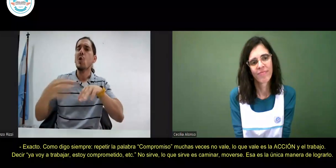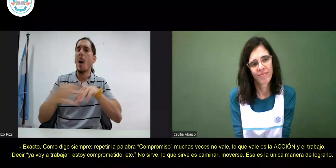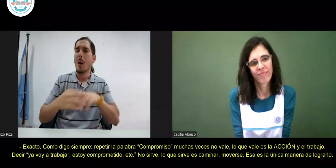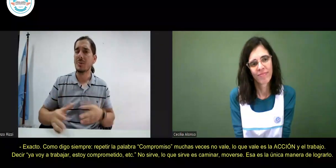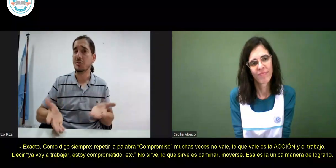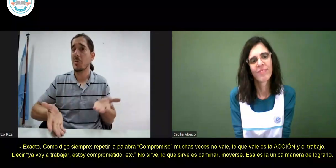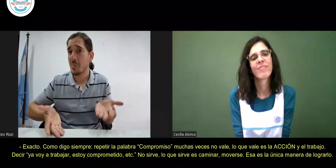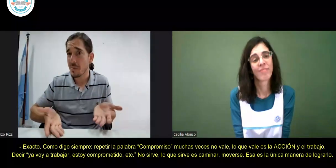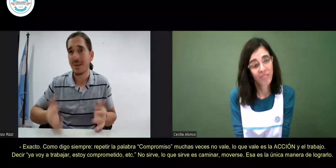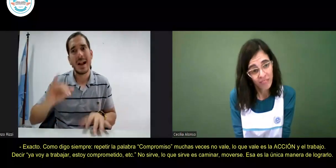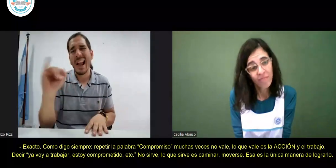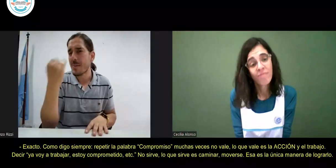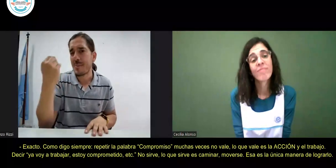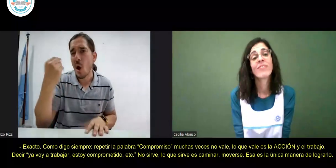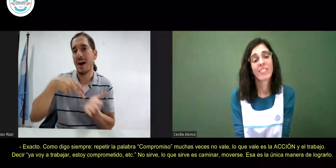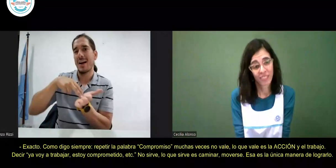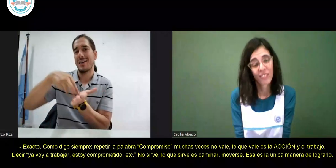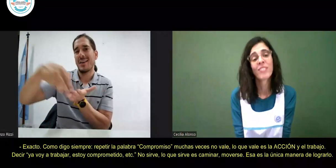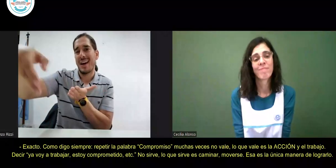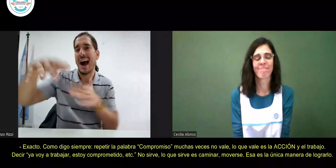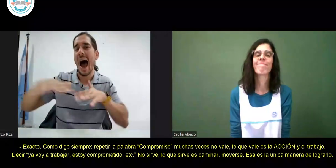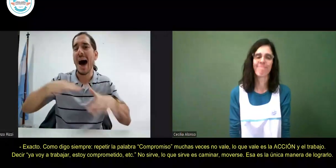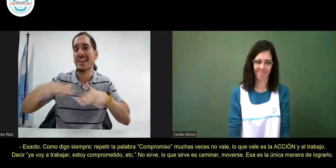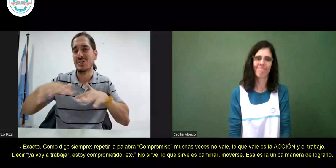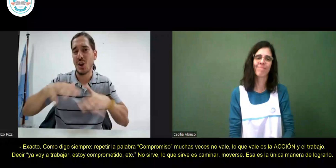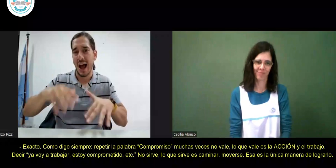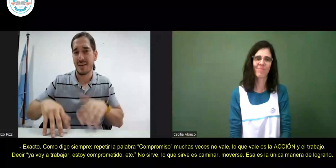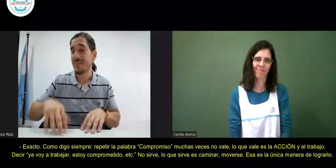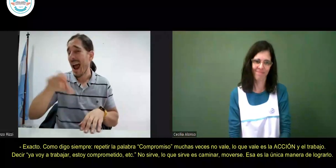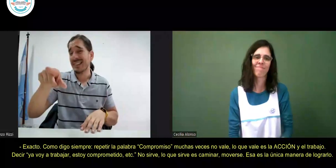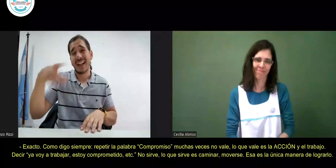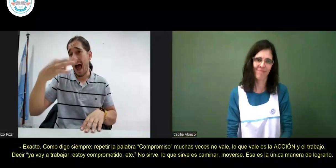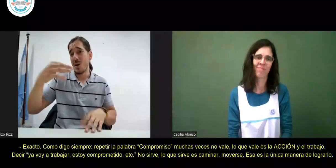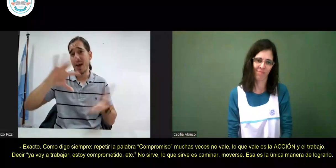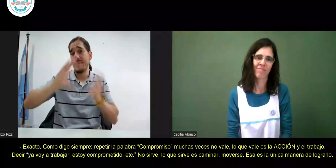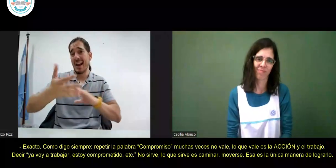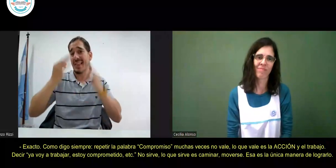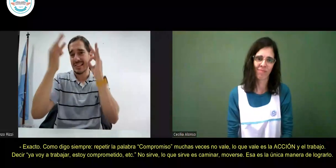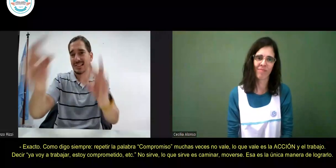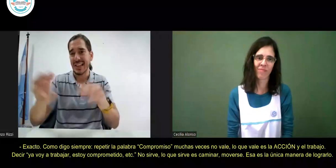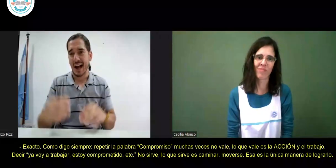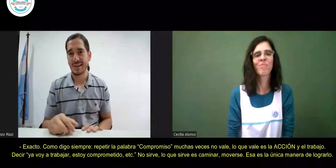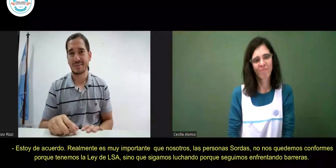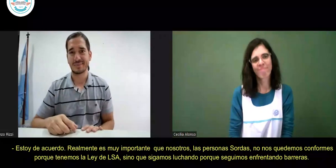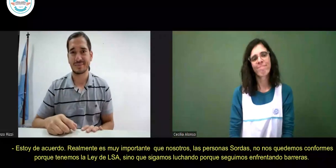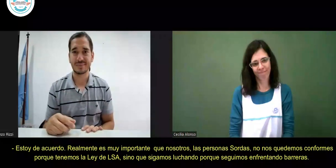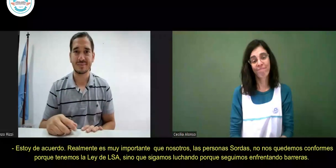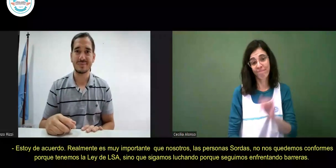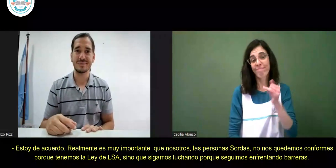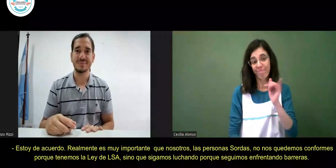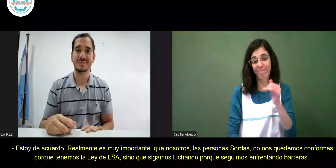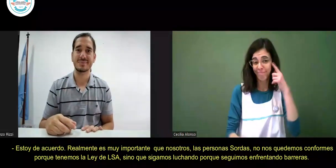etcétera, no sirve. Lo que sirve es caminar, moverse. Esa es la única manera de